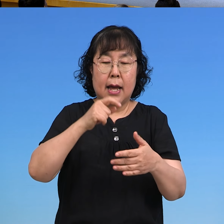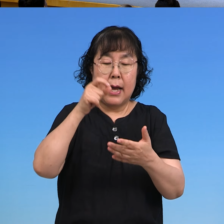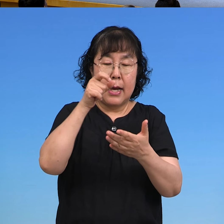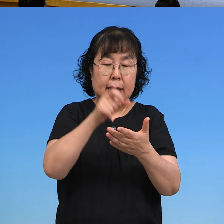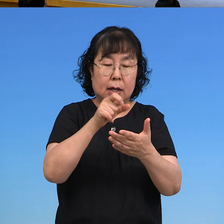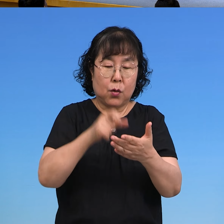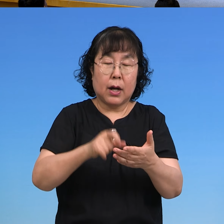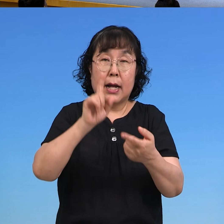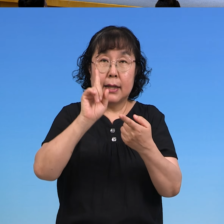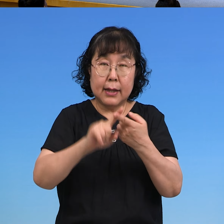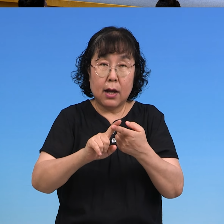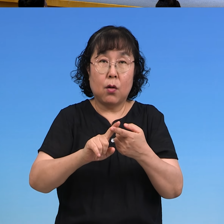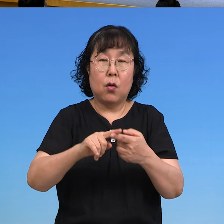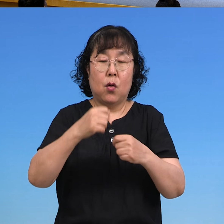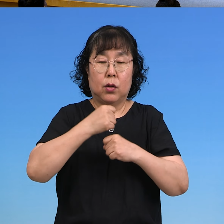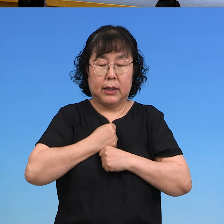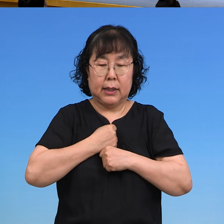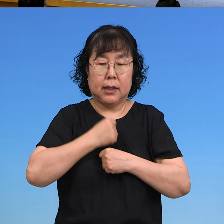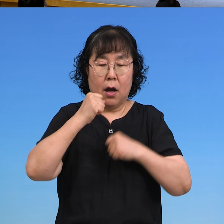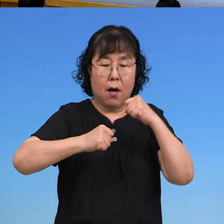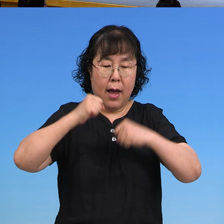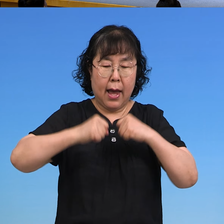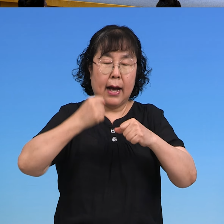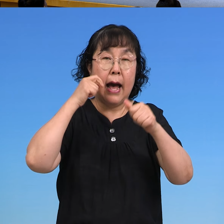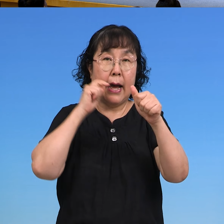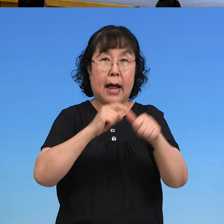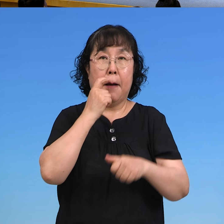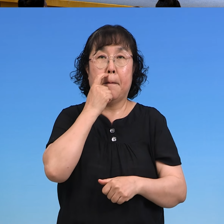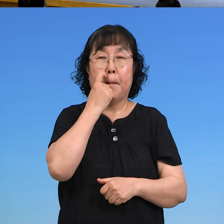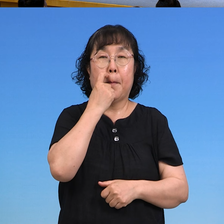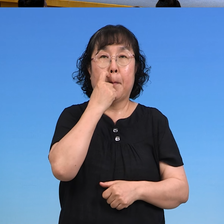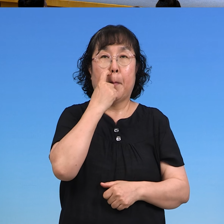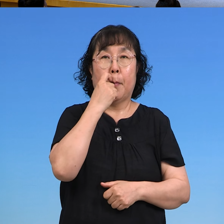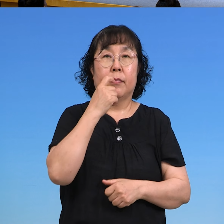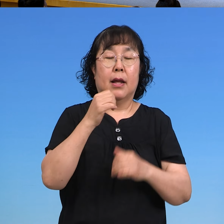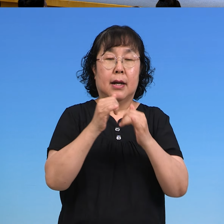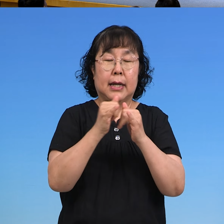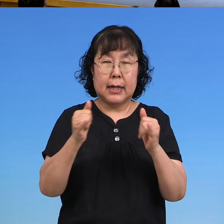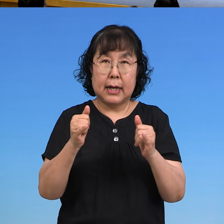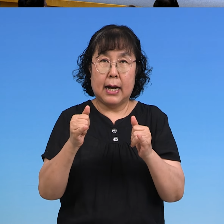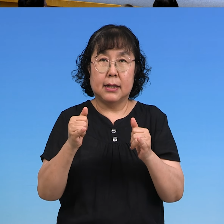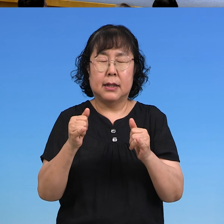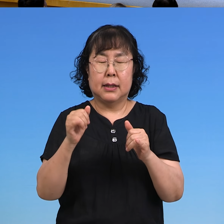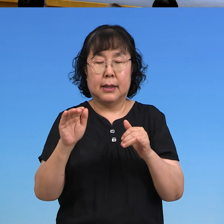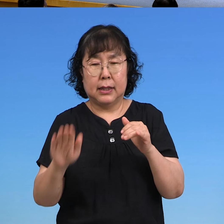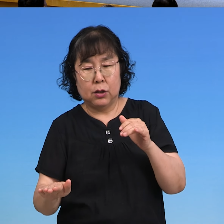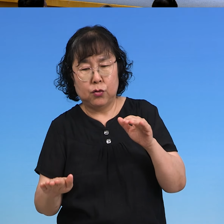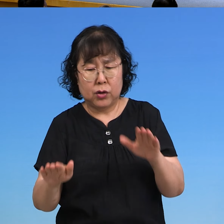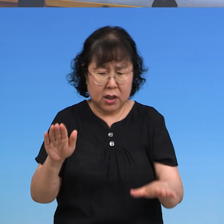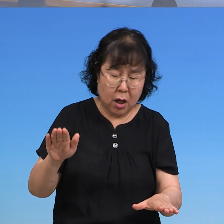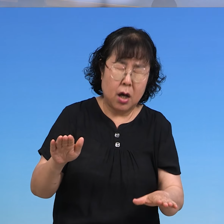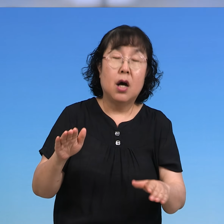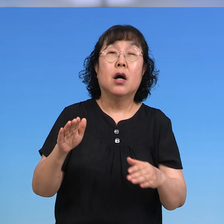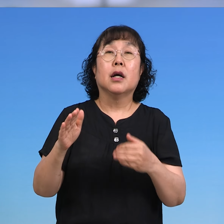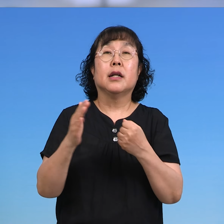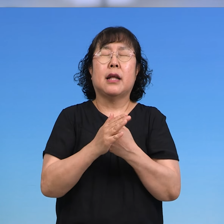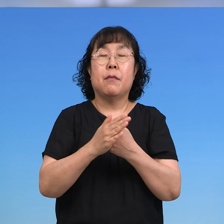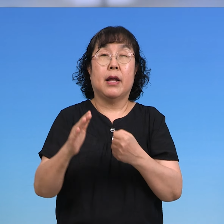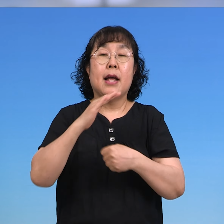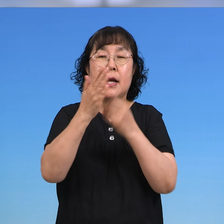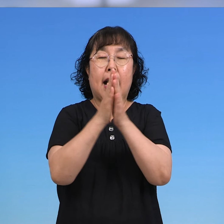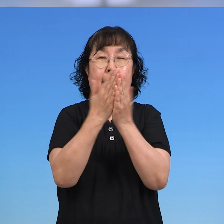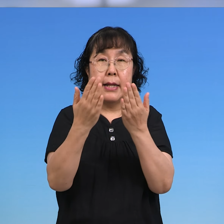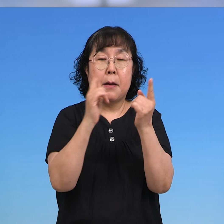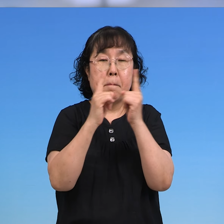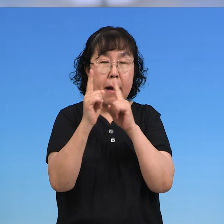행하라. 치우치는 인간이기 때문에 네 감각을 의지하지 말고 말씀을 의지하라는 거예요. 이 말씀으로 너를